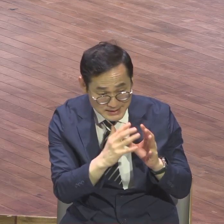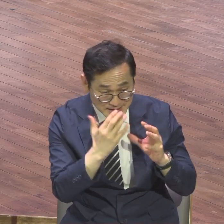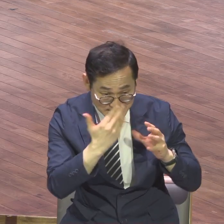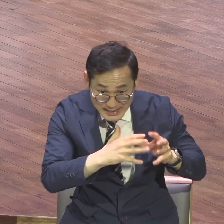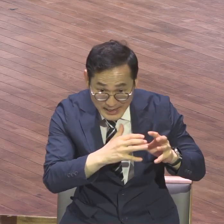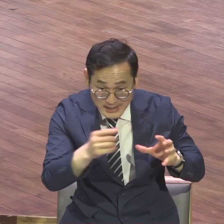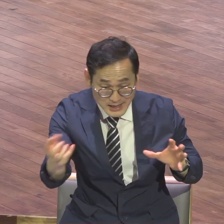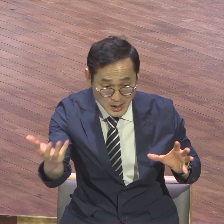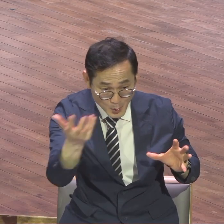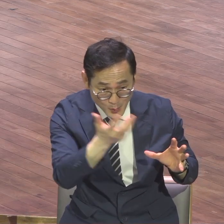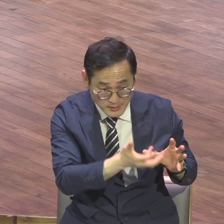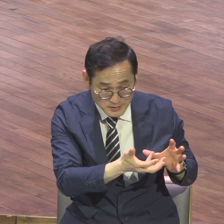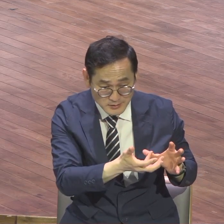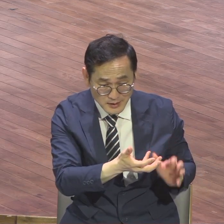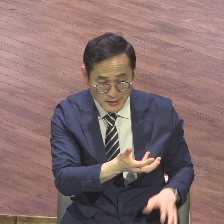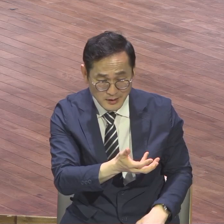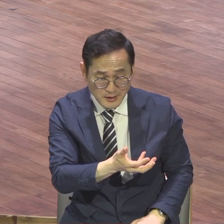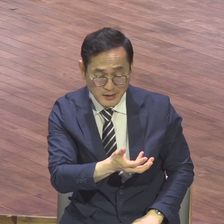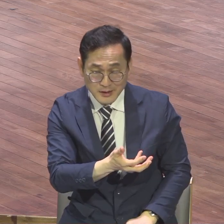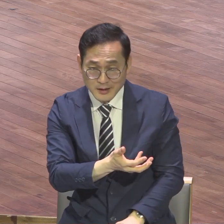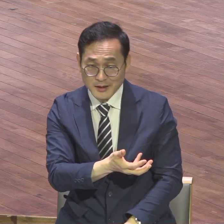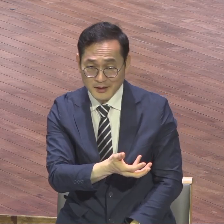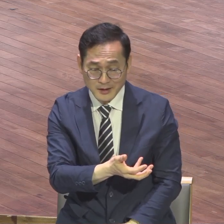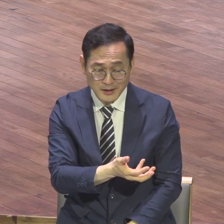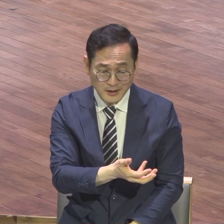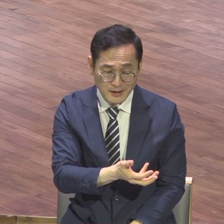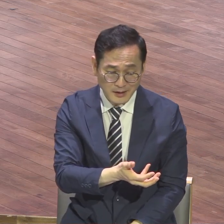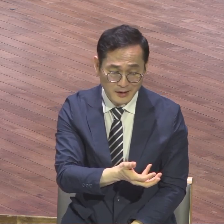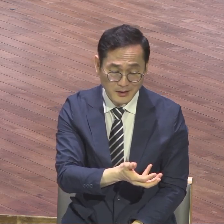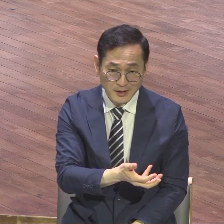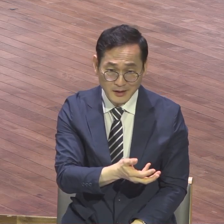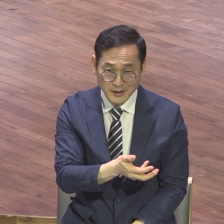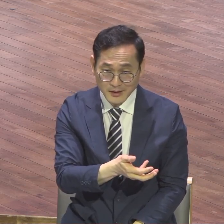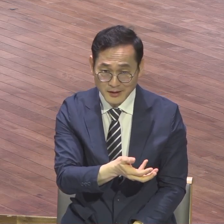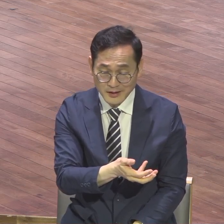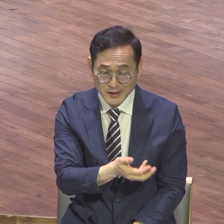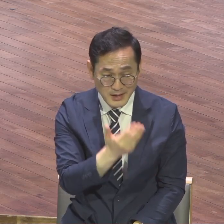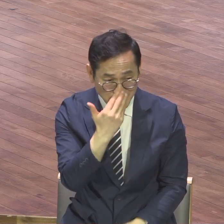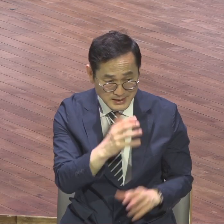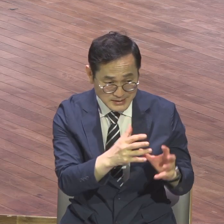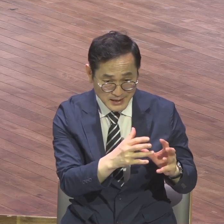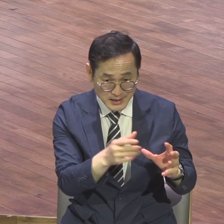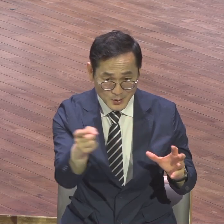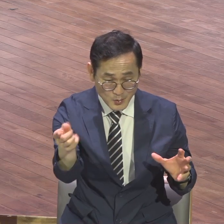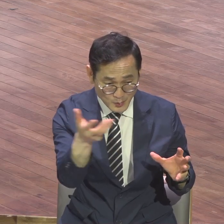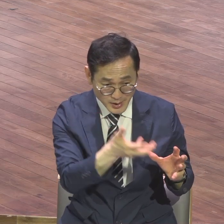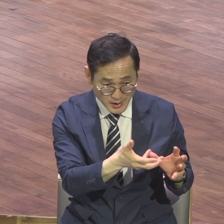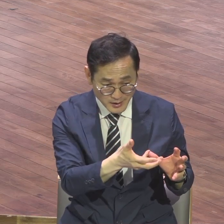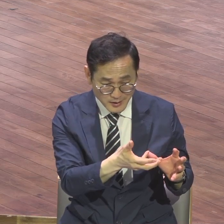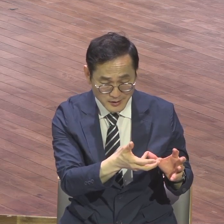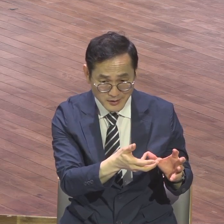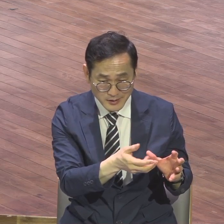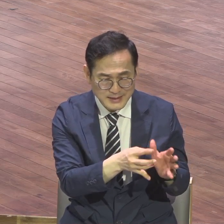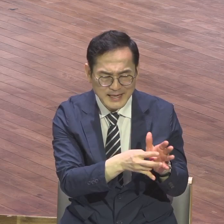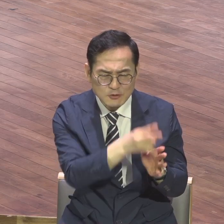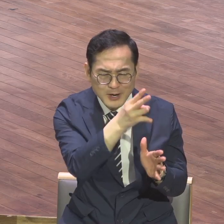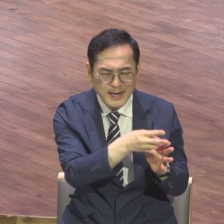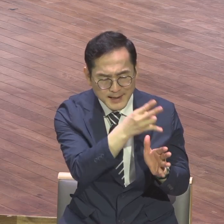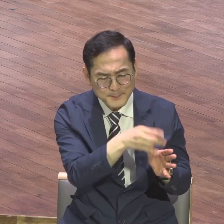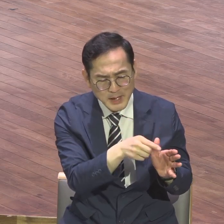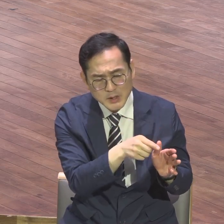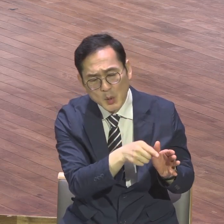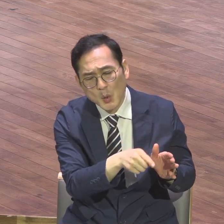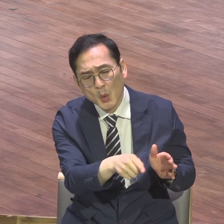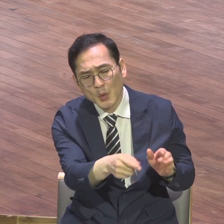이 알레산드로 이런 목사들이 이스라엘 들어갔는데 우리 지교에 세울 곳입니다. 그 지역이 어디냐? 예루살렘에서 좀